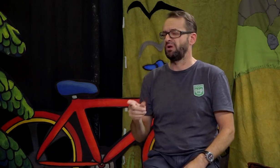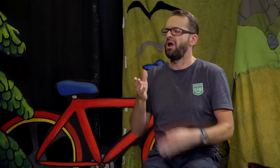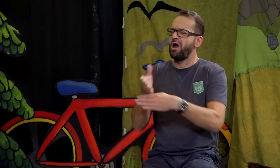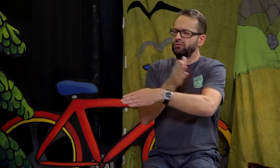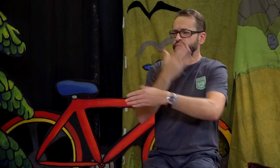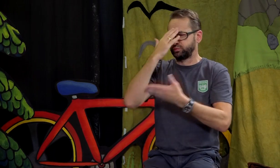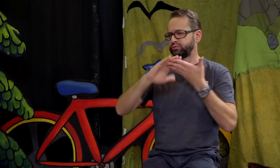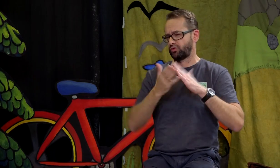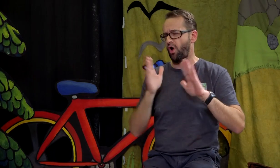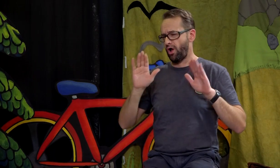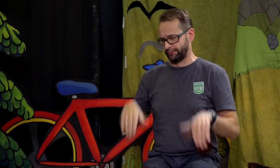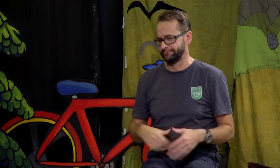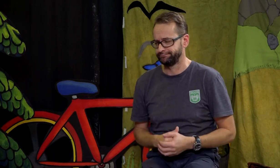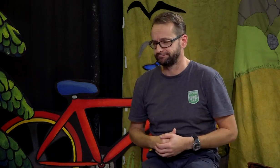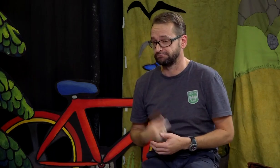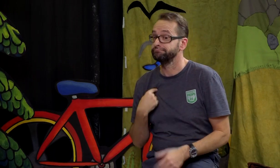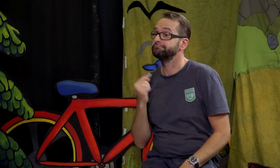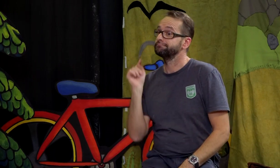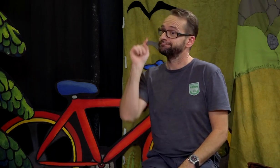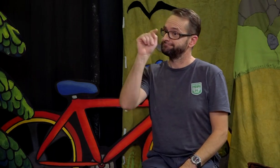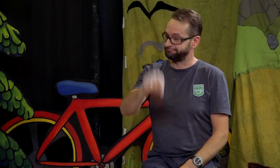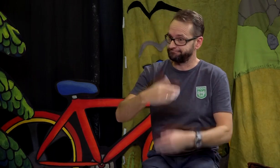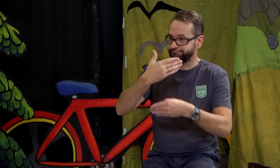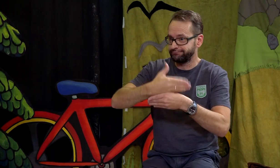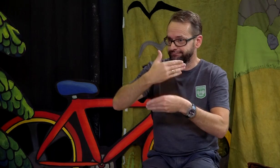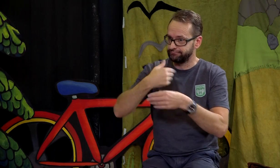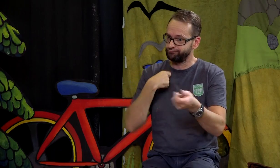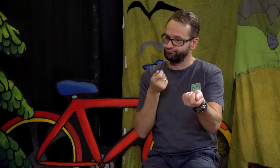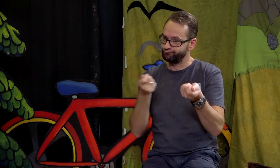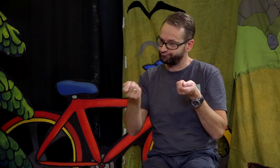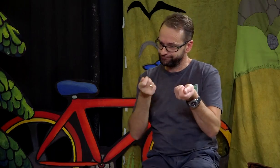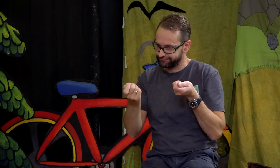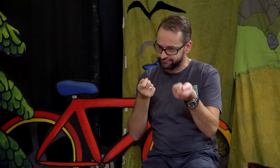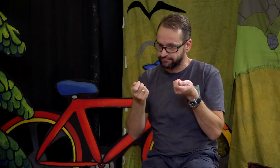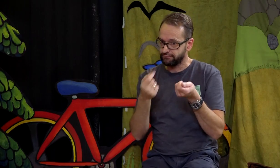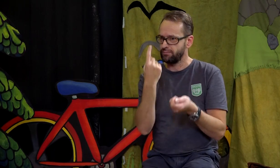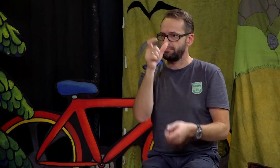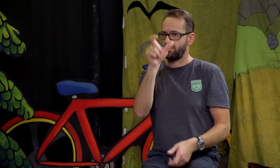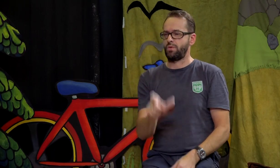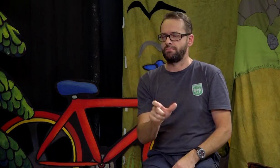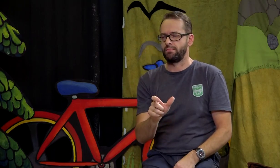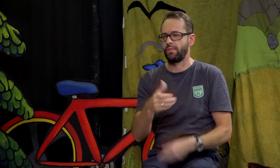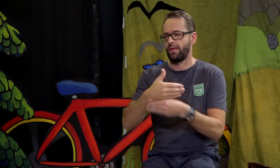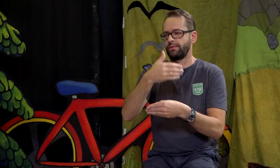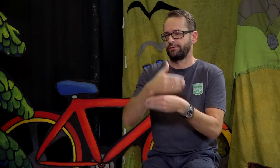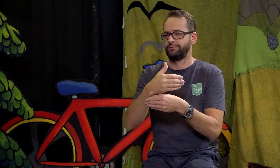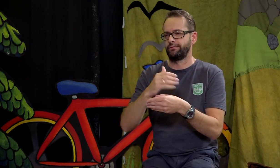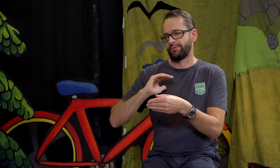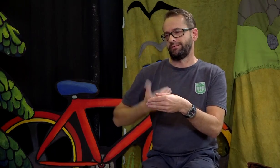2010 olin aikaisemmin tutustunut heille ja pysyivät minua ohjaamaan yhden näytelmän. Ja siellä näytelmässä